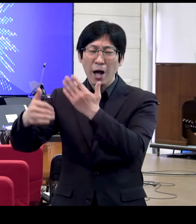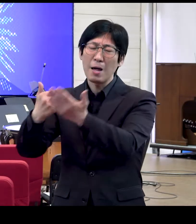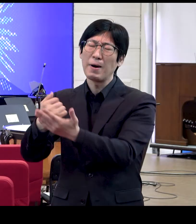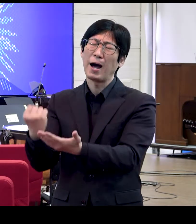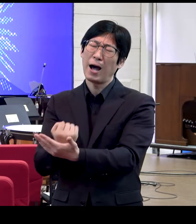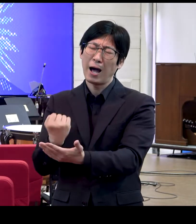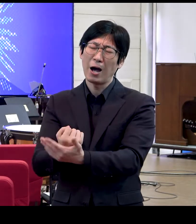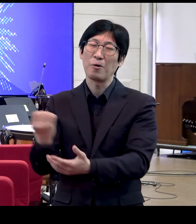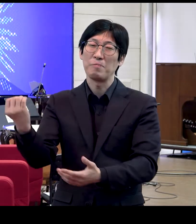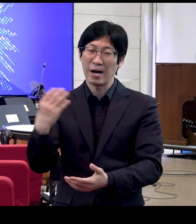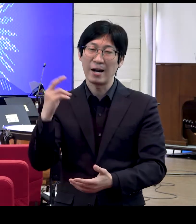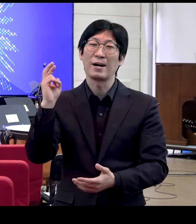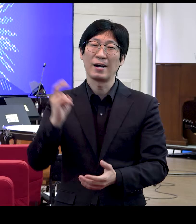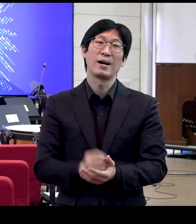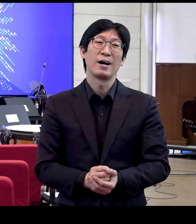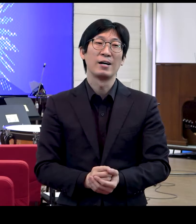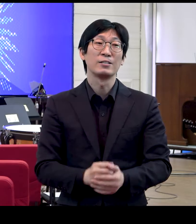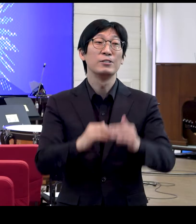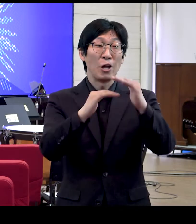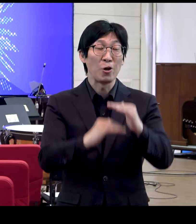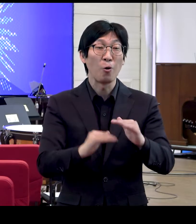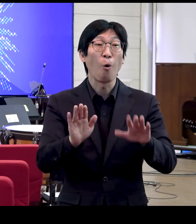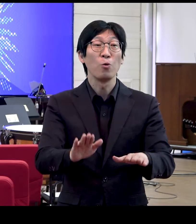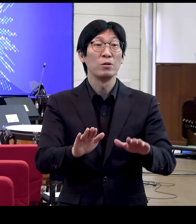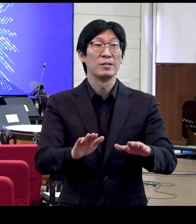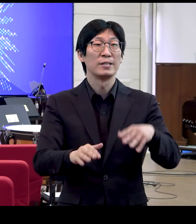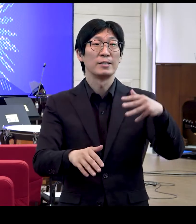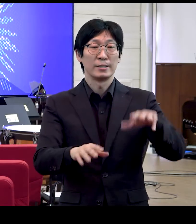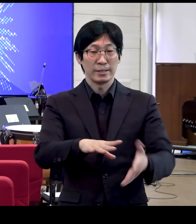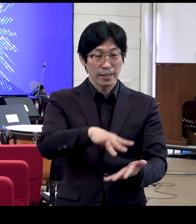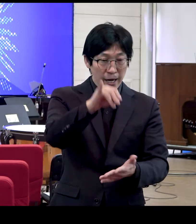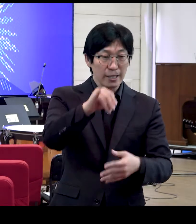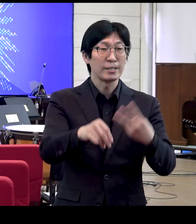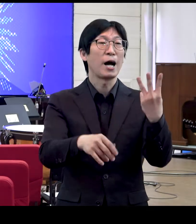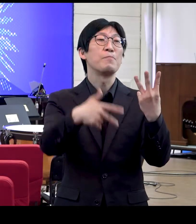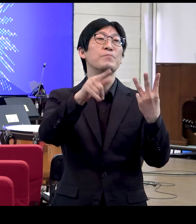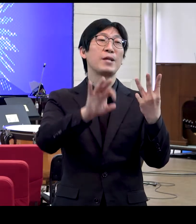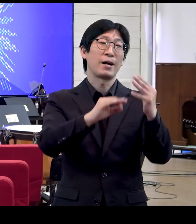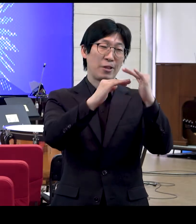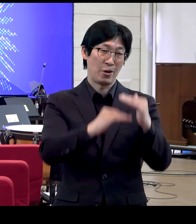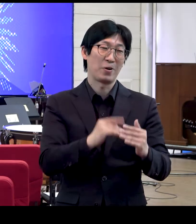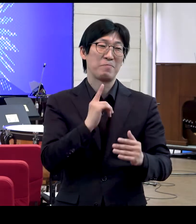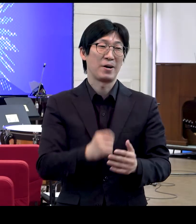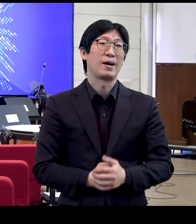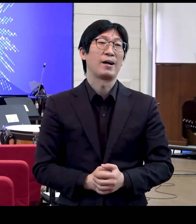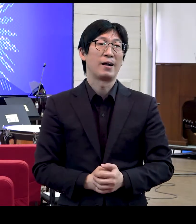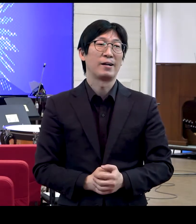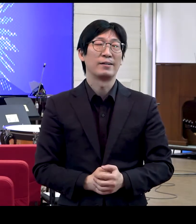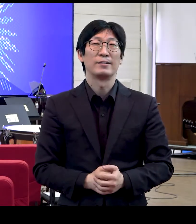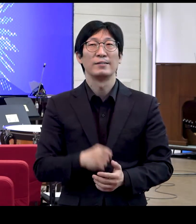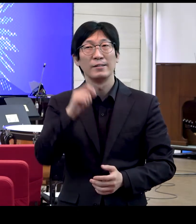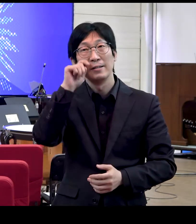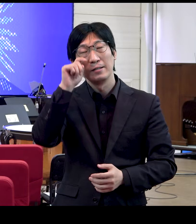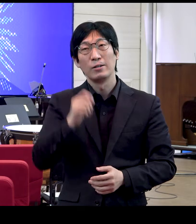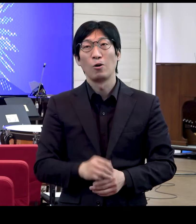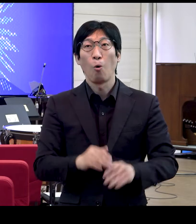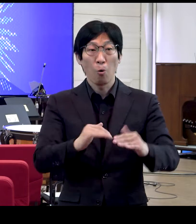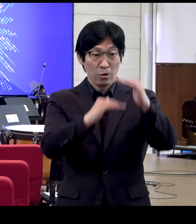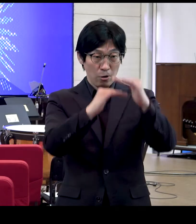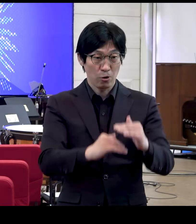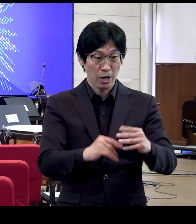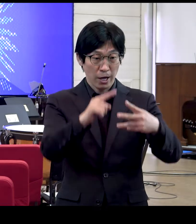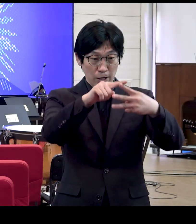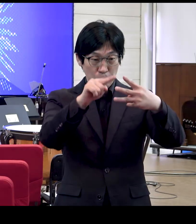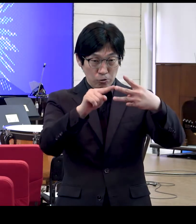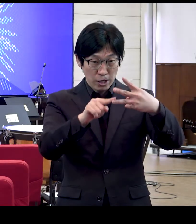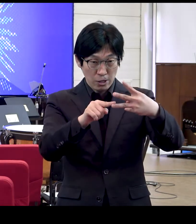바로 창세기 3장 오늘 말씀인 것이죠. 이 창세기 3장에는요 세 가지의 아주 중요한 사실이